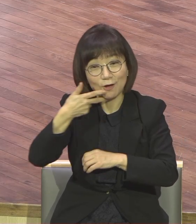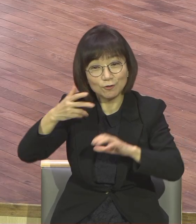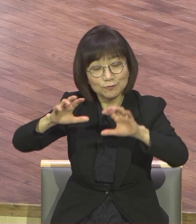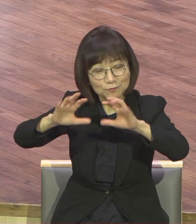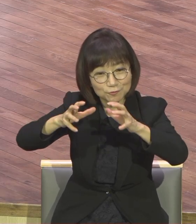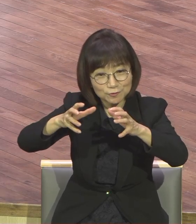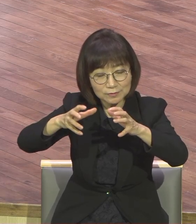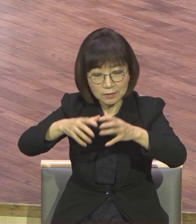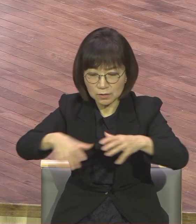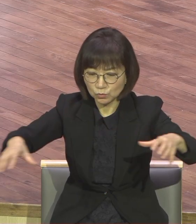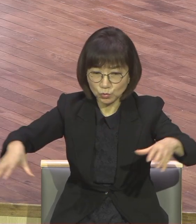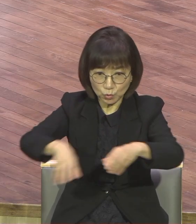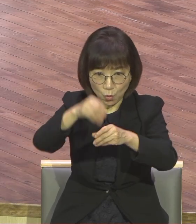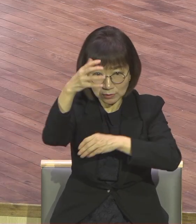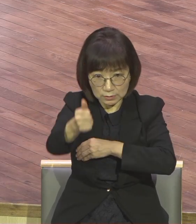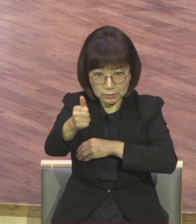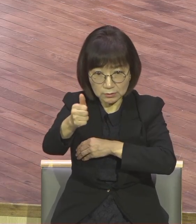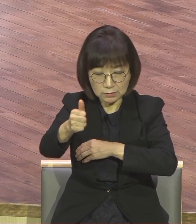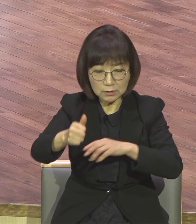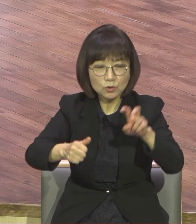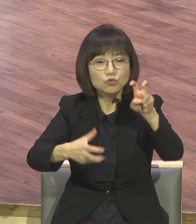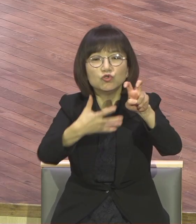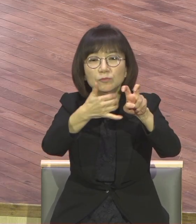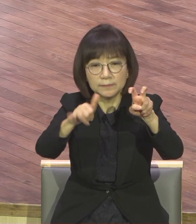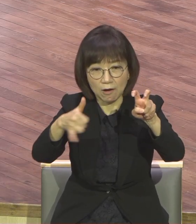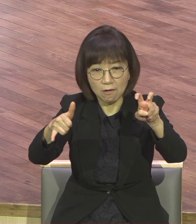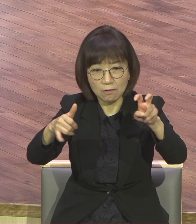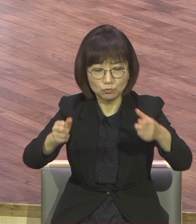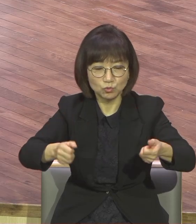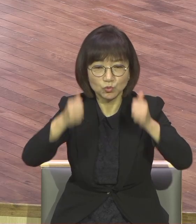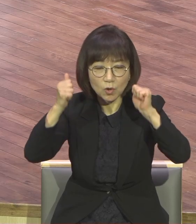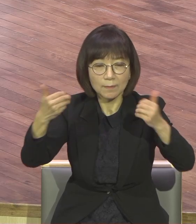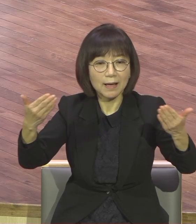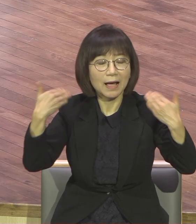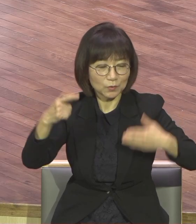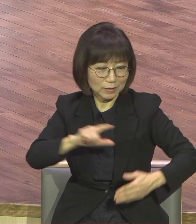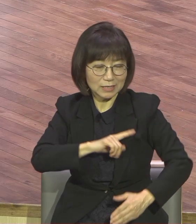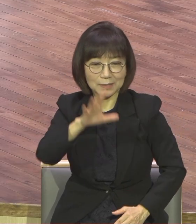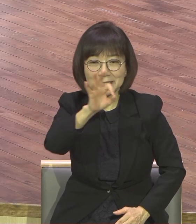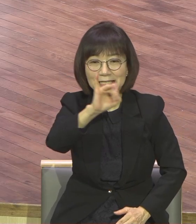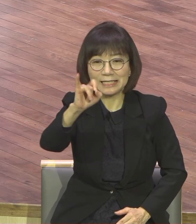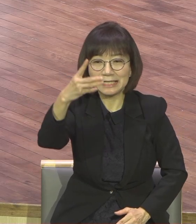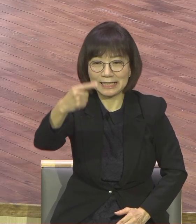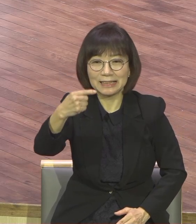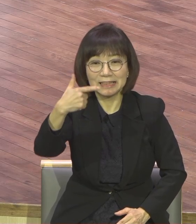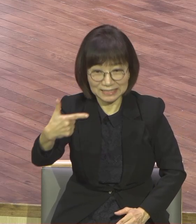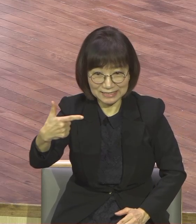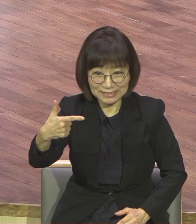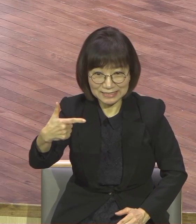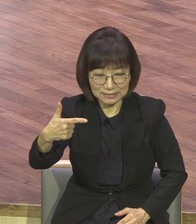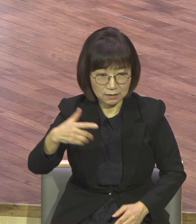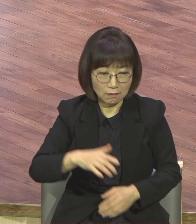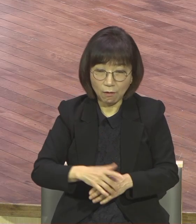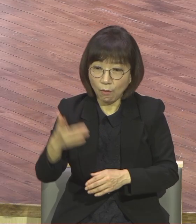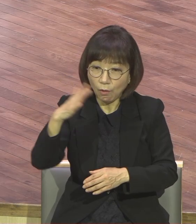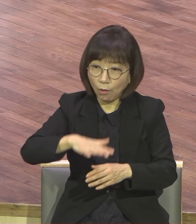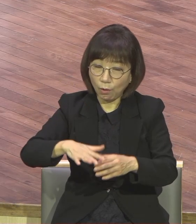20명의 이 영국 총리를 배출한 학교입니다. 이 학교 교훈을 보면 아주